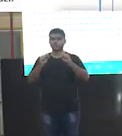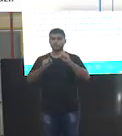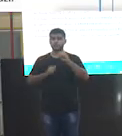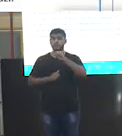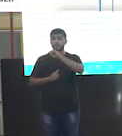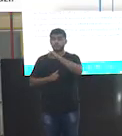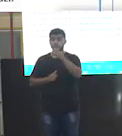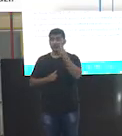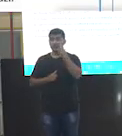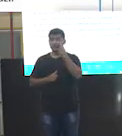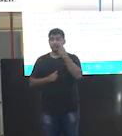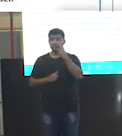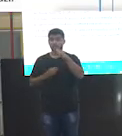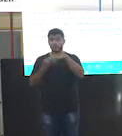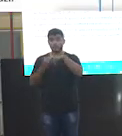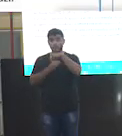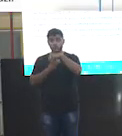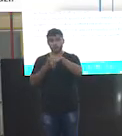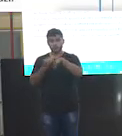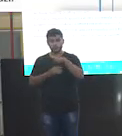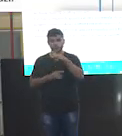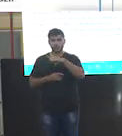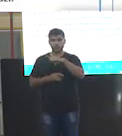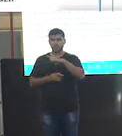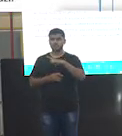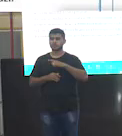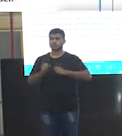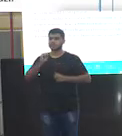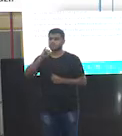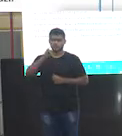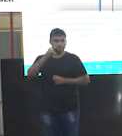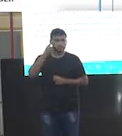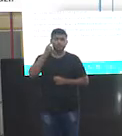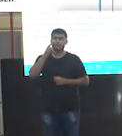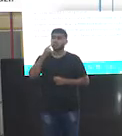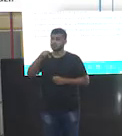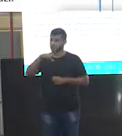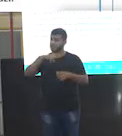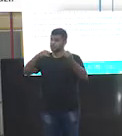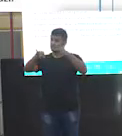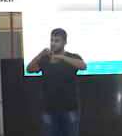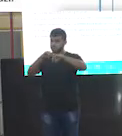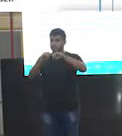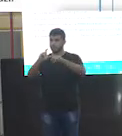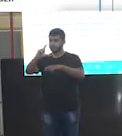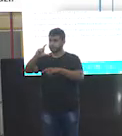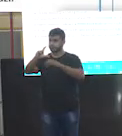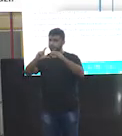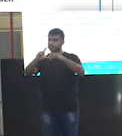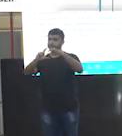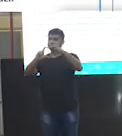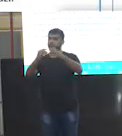à medida que expira num recipiente contendo essa solução?